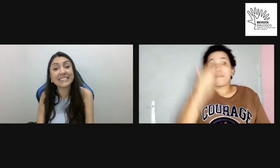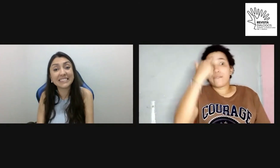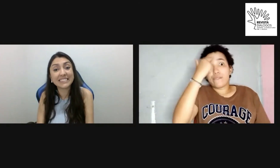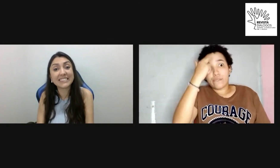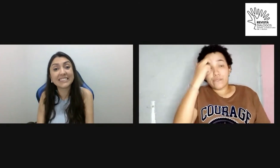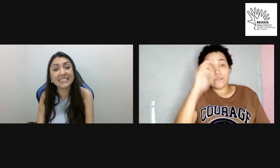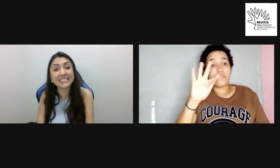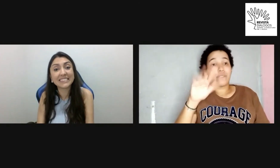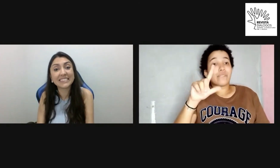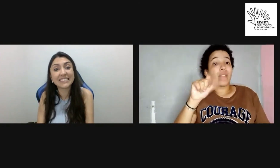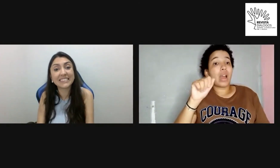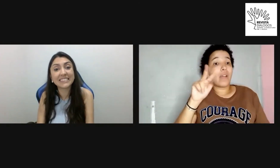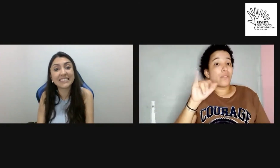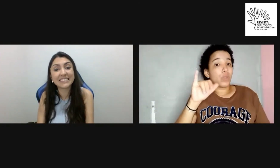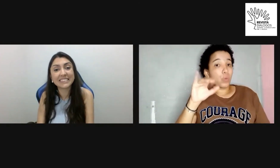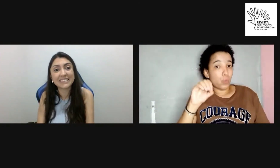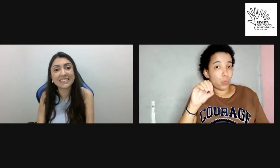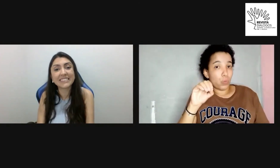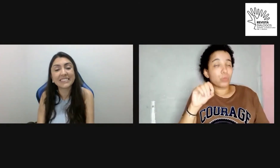o Flávio